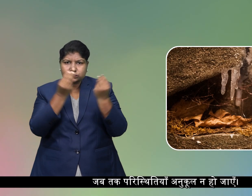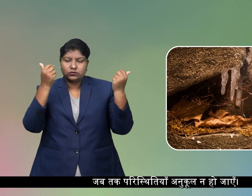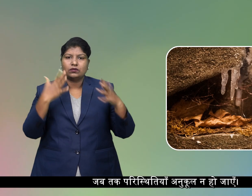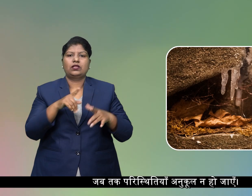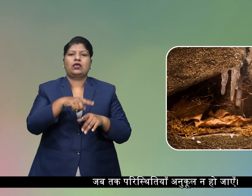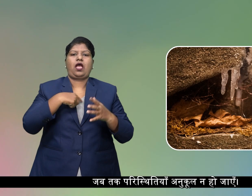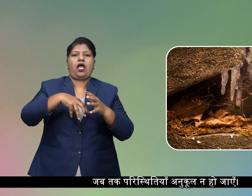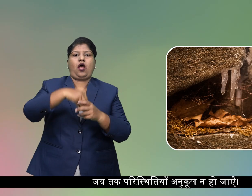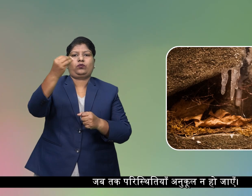जाए।